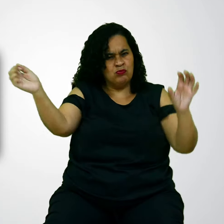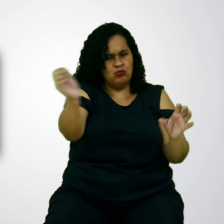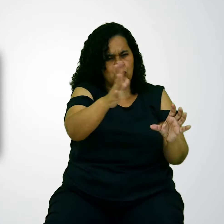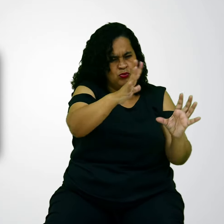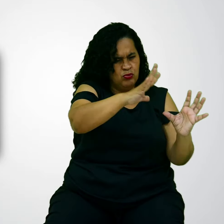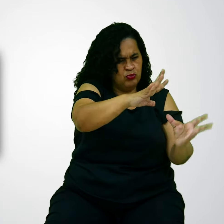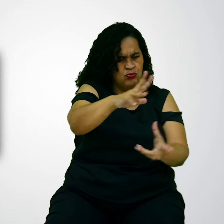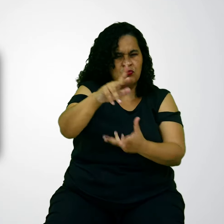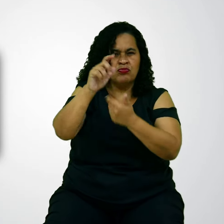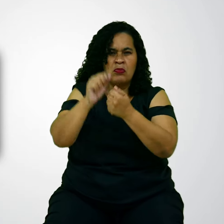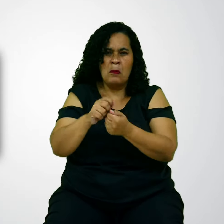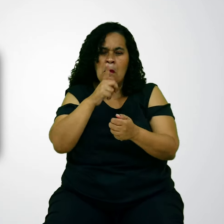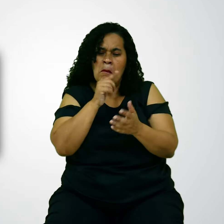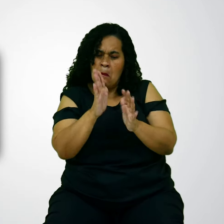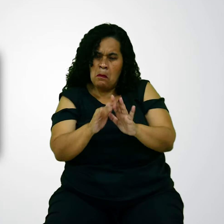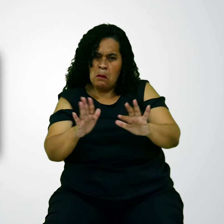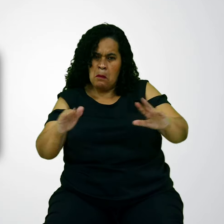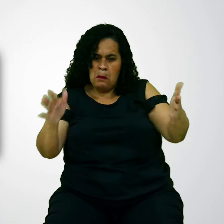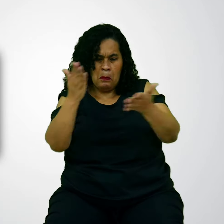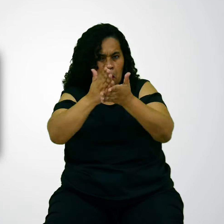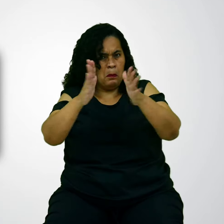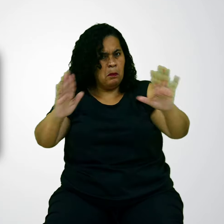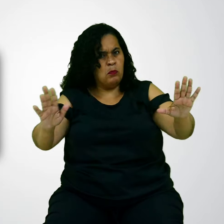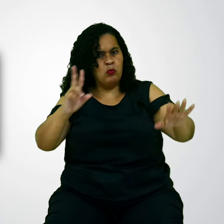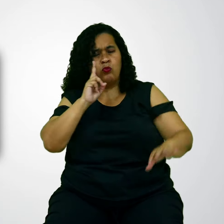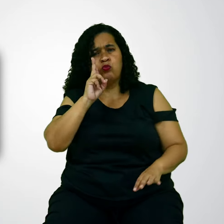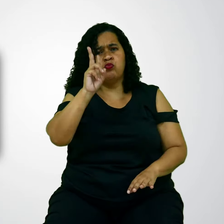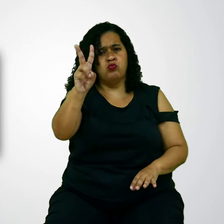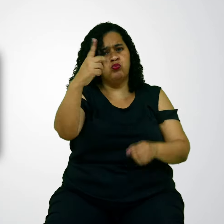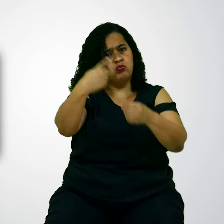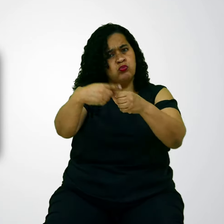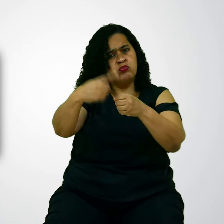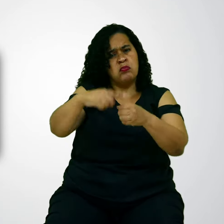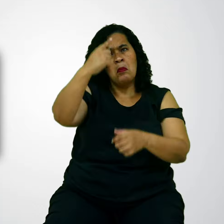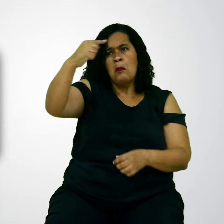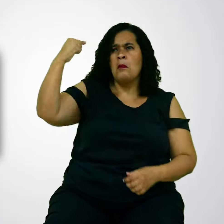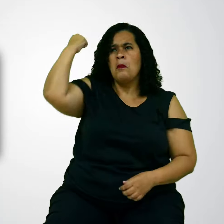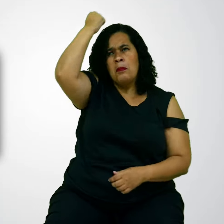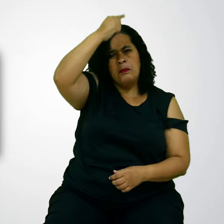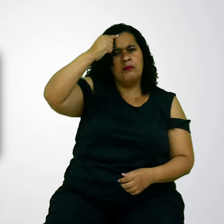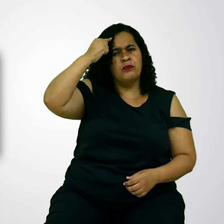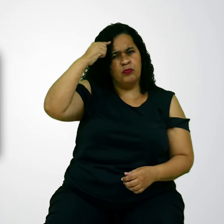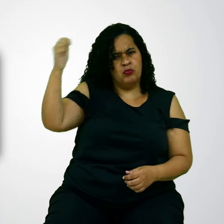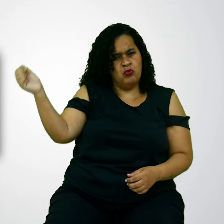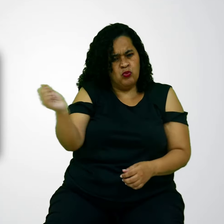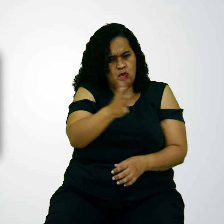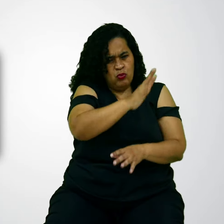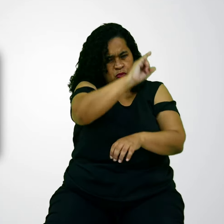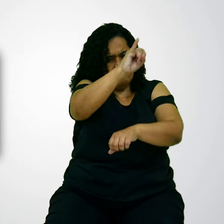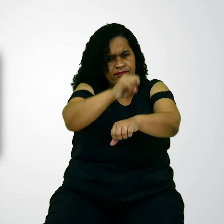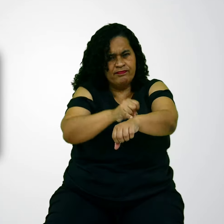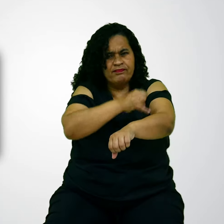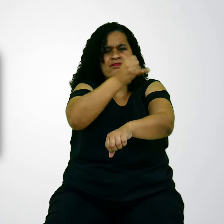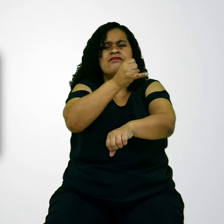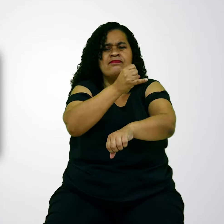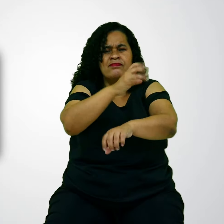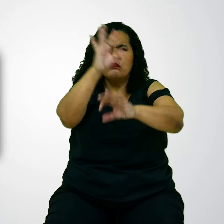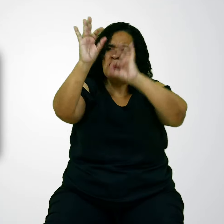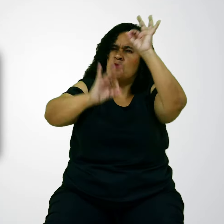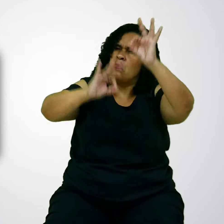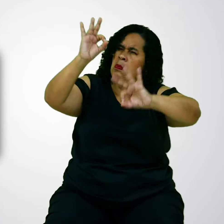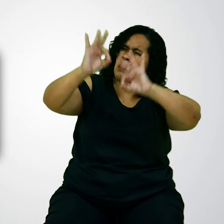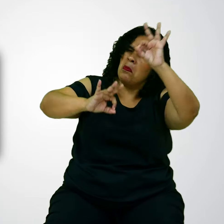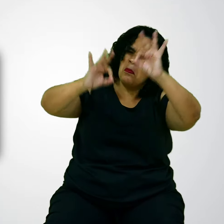existia. Vi a cidade santa, a nova Jerusalém, que descia dos céus, da parte de Deus, preparada como uma noiva adornada para o seu